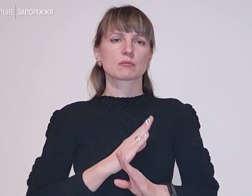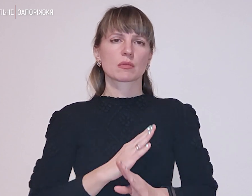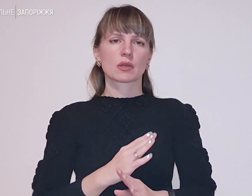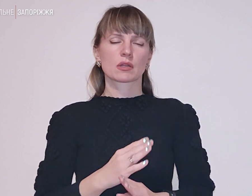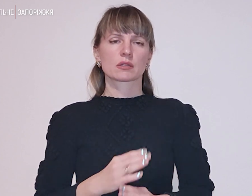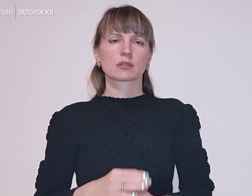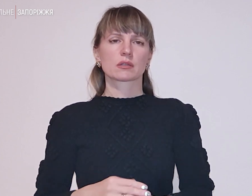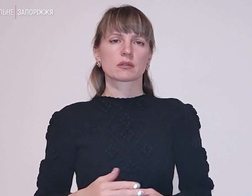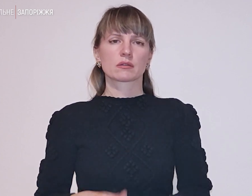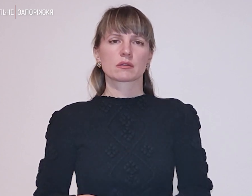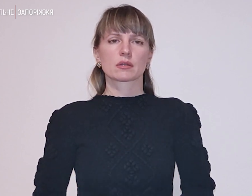що